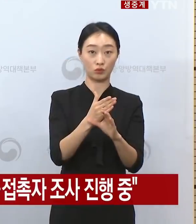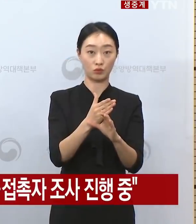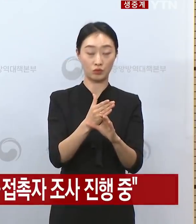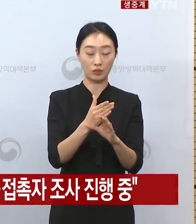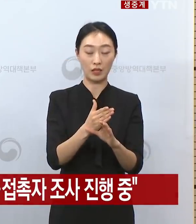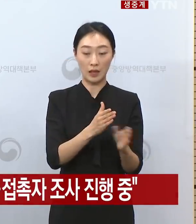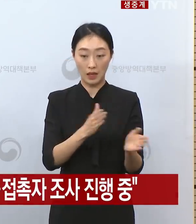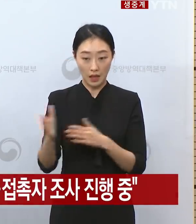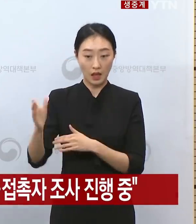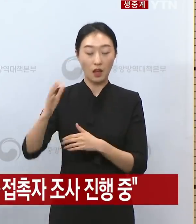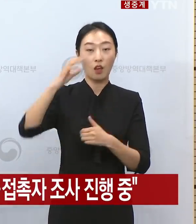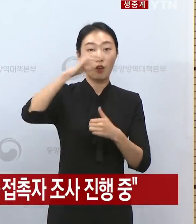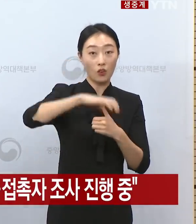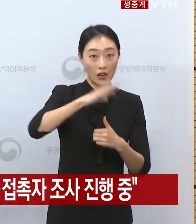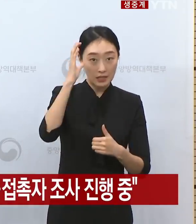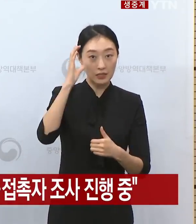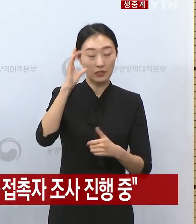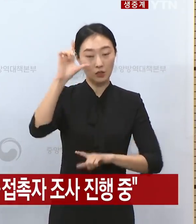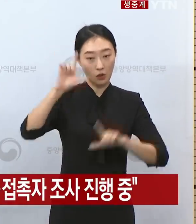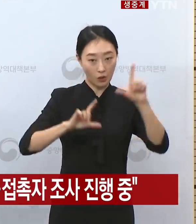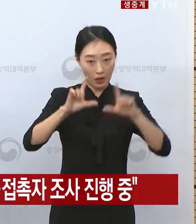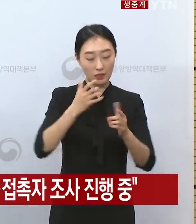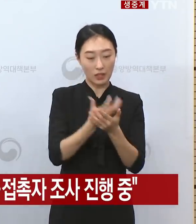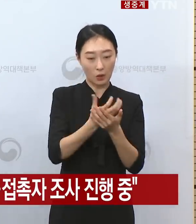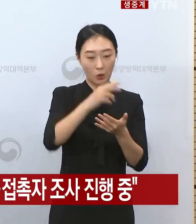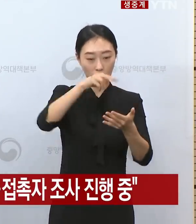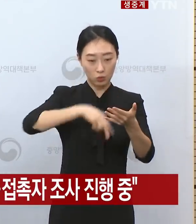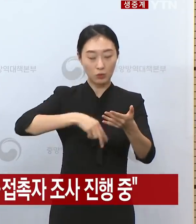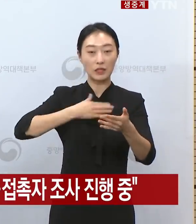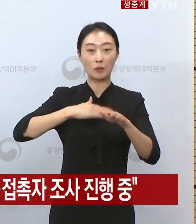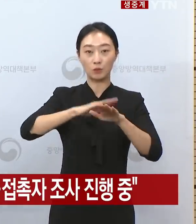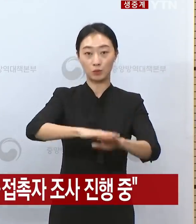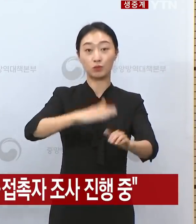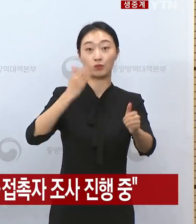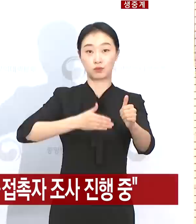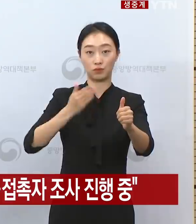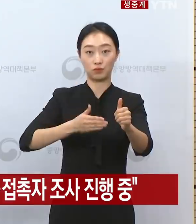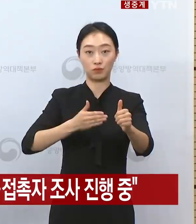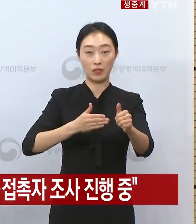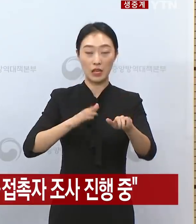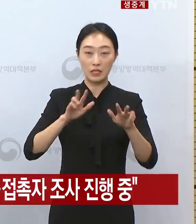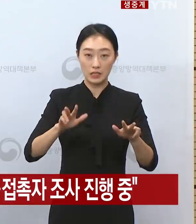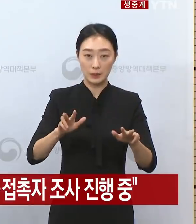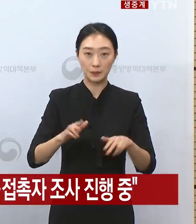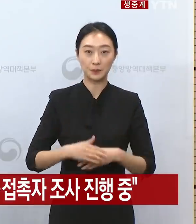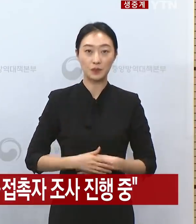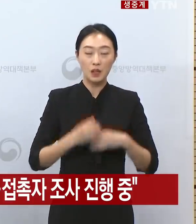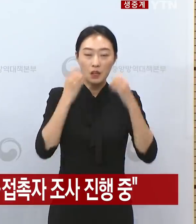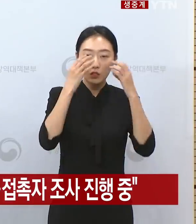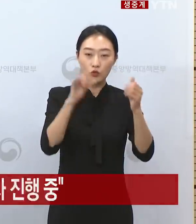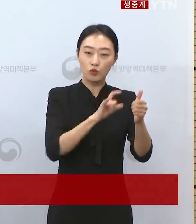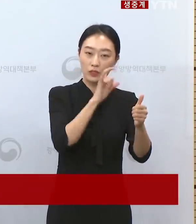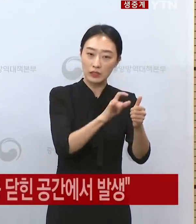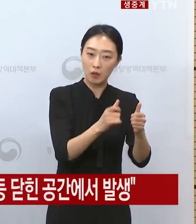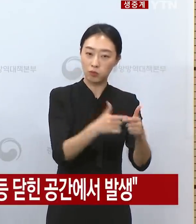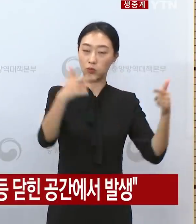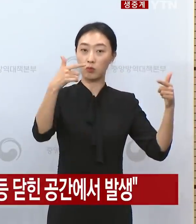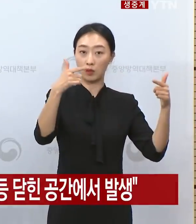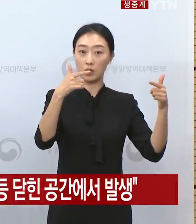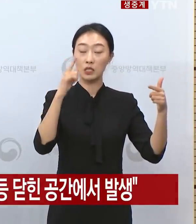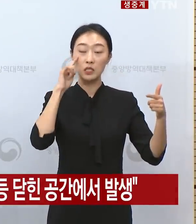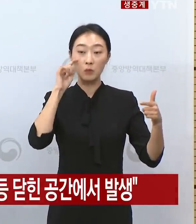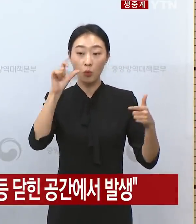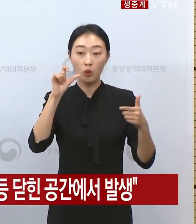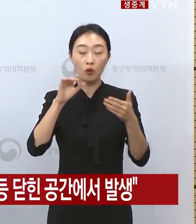해제자 현황은 자료를 보시면 될 것 같습니다. 현재 저희가 급격하게 신규 환자가 많이 증가했고